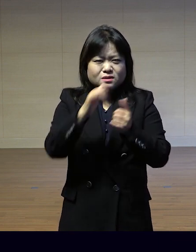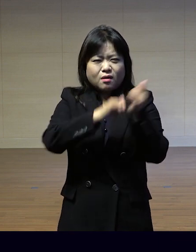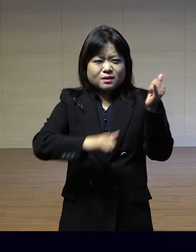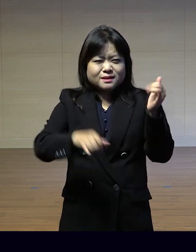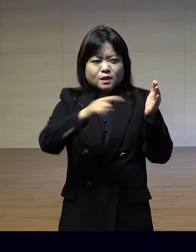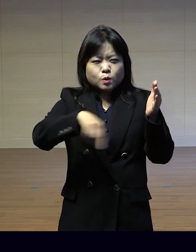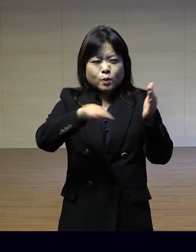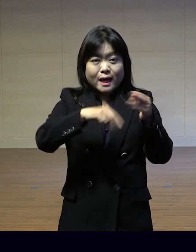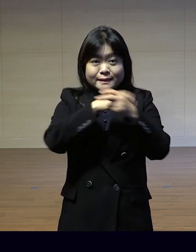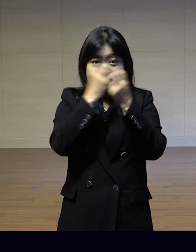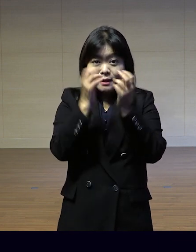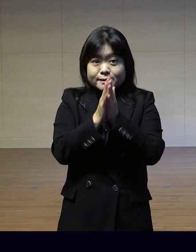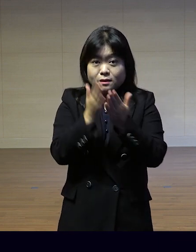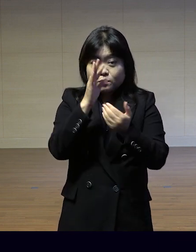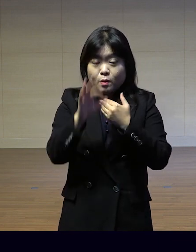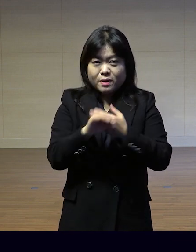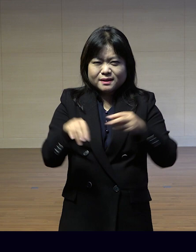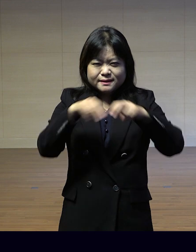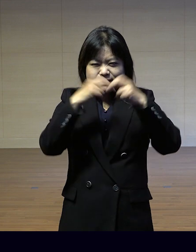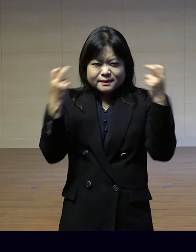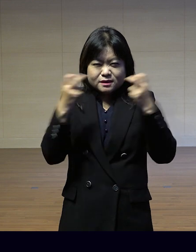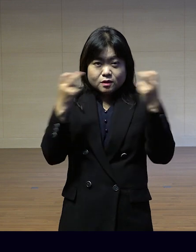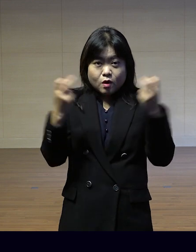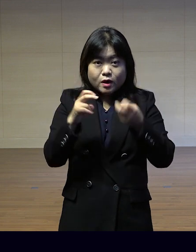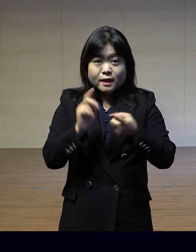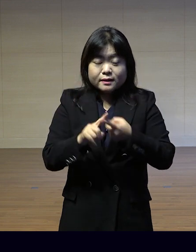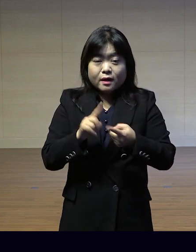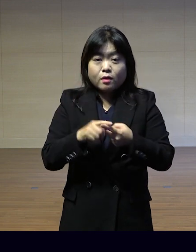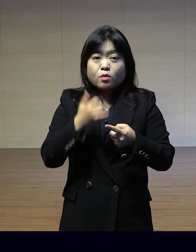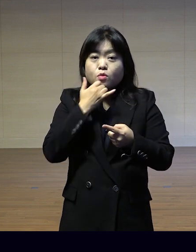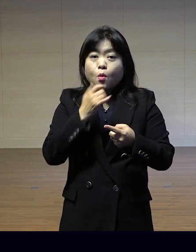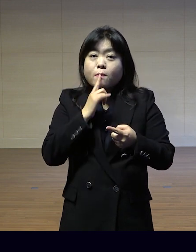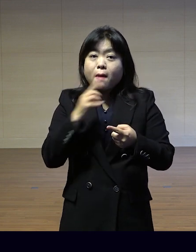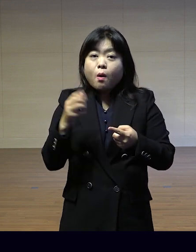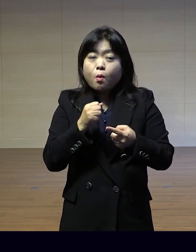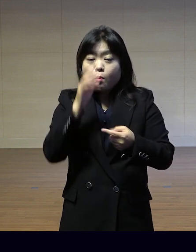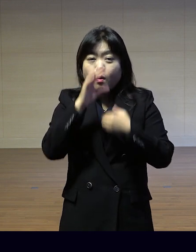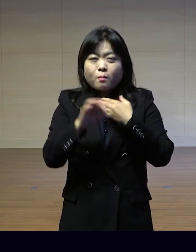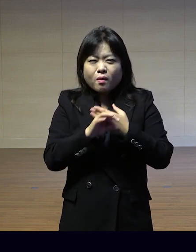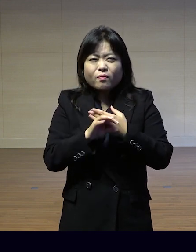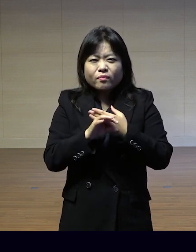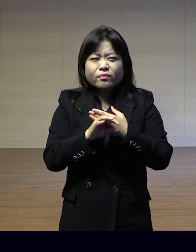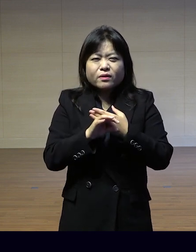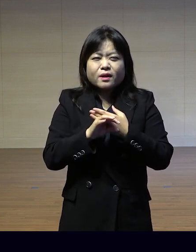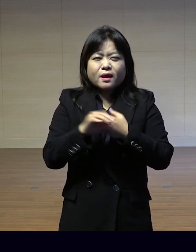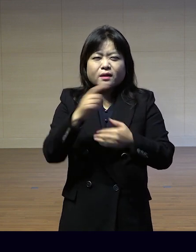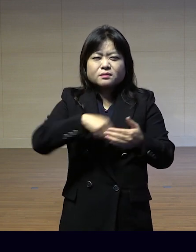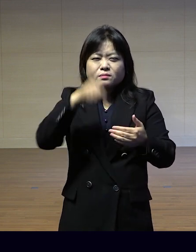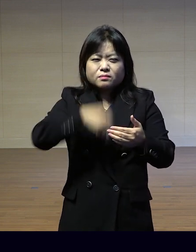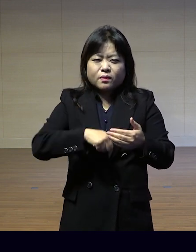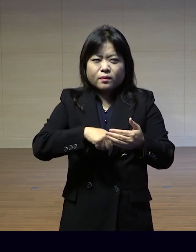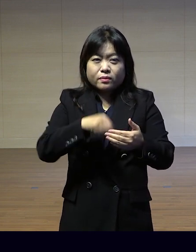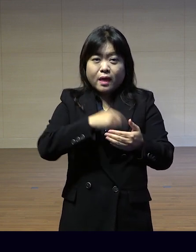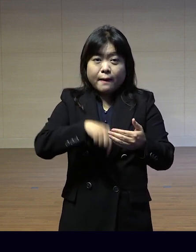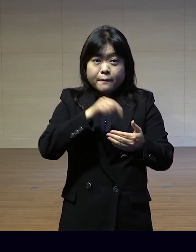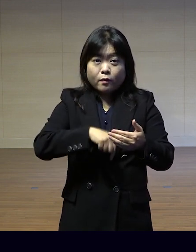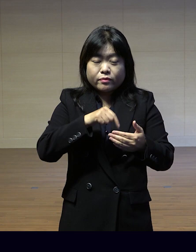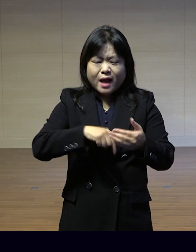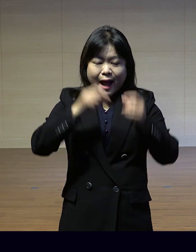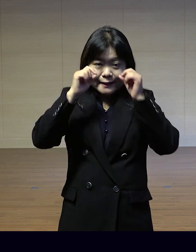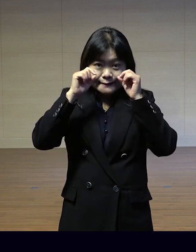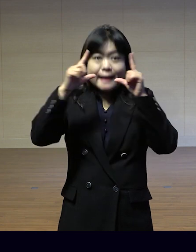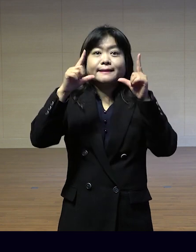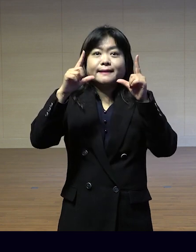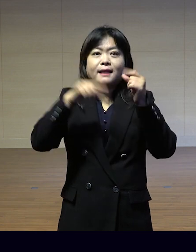보면은 이 이성은 독일 말로 페어눈프트라고 하는데 그 동사 페어네멘 이것은 간추한다,